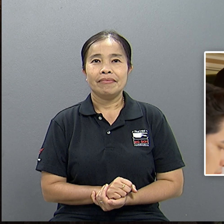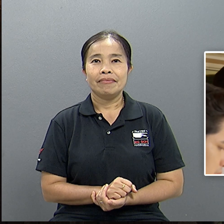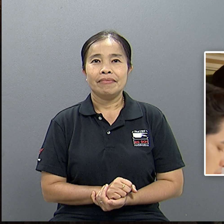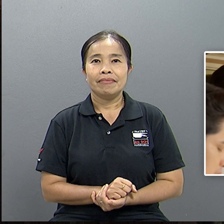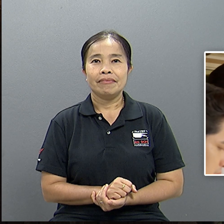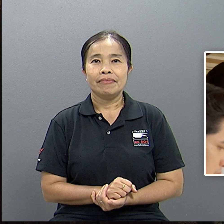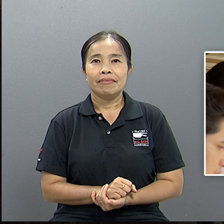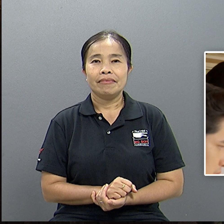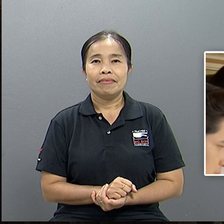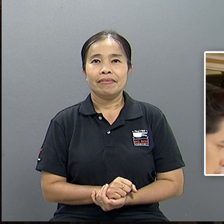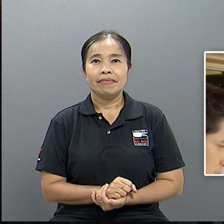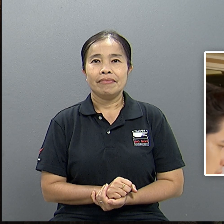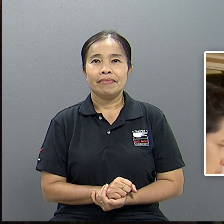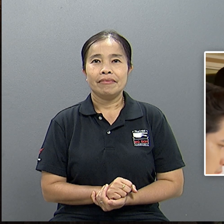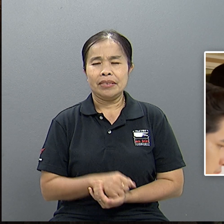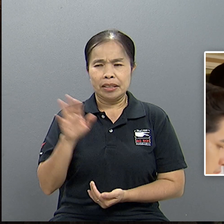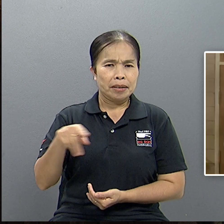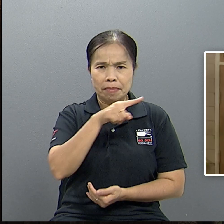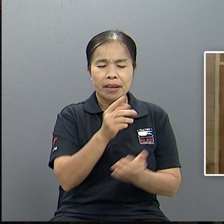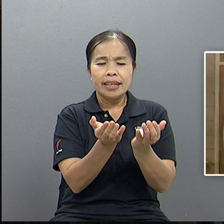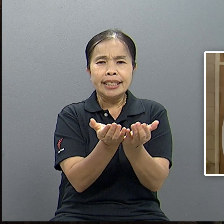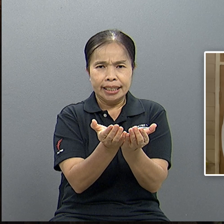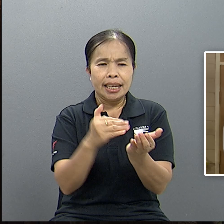ถือผ่านให้พี่เขาสิลูกไปแล้ว